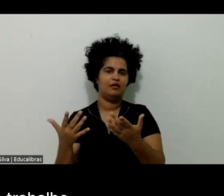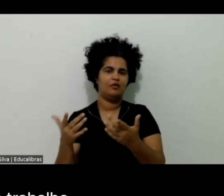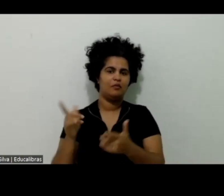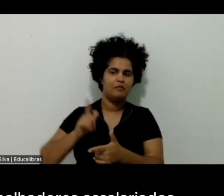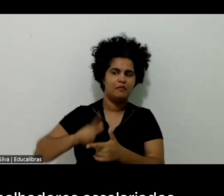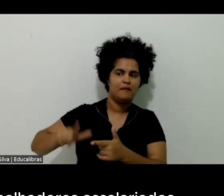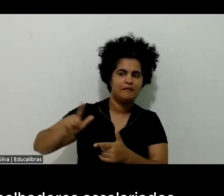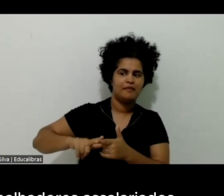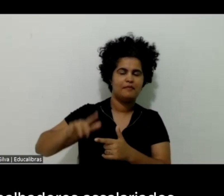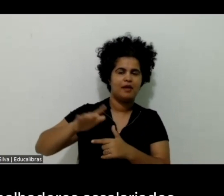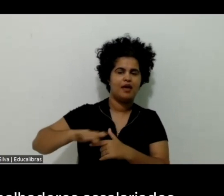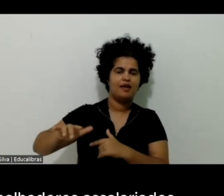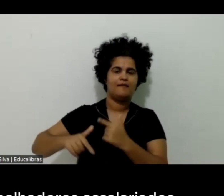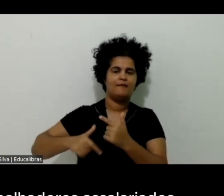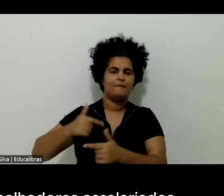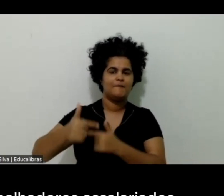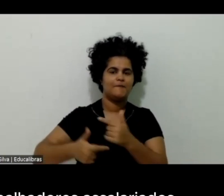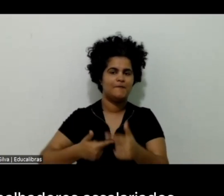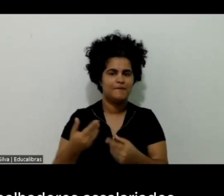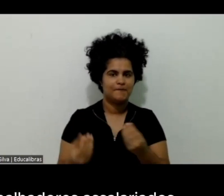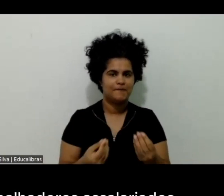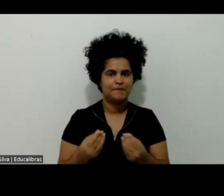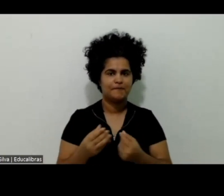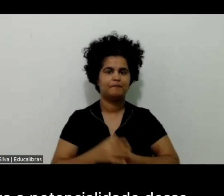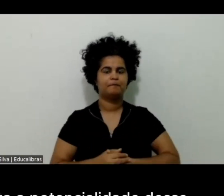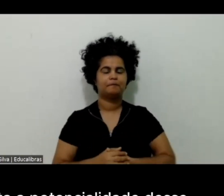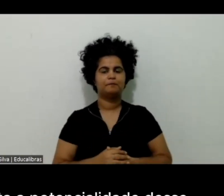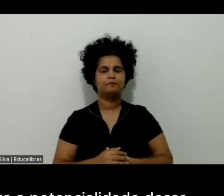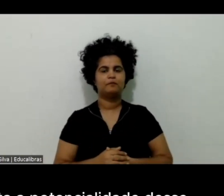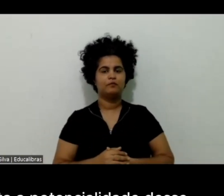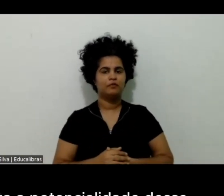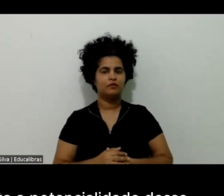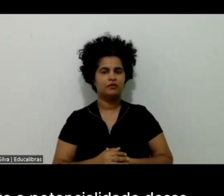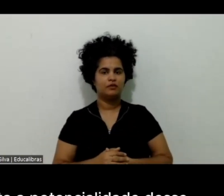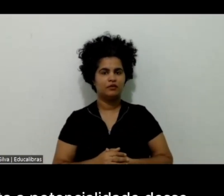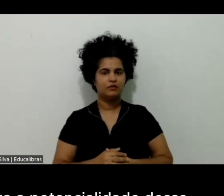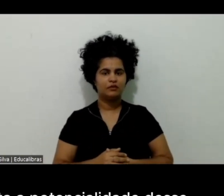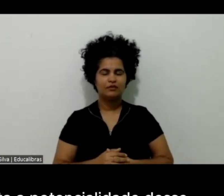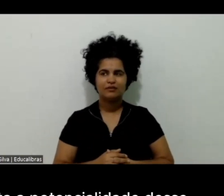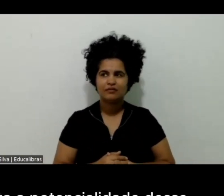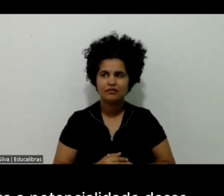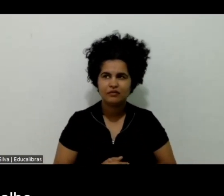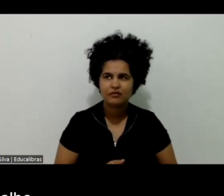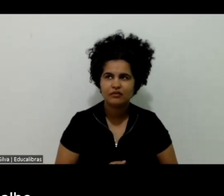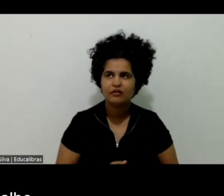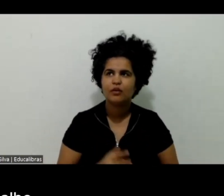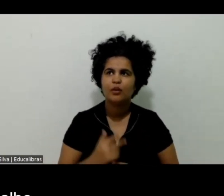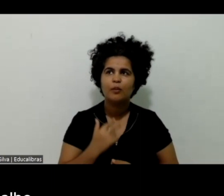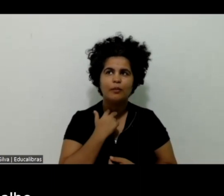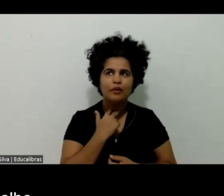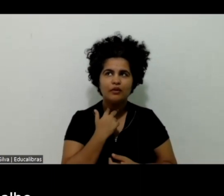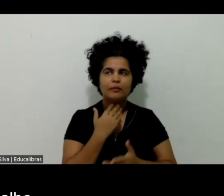de trabalho, né, que nos atravessam como trabalhadores assalariados. Mas é a gente não perder de vista a potencialidade desse